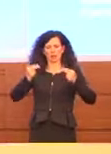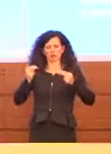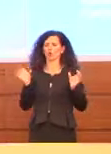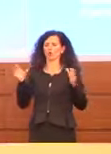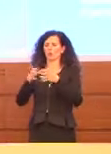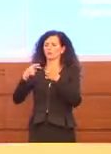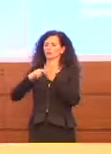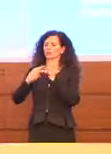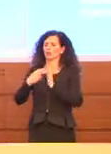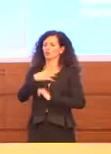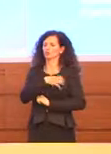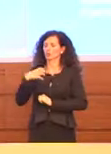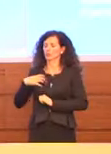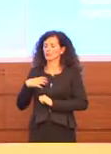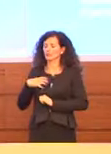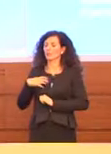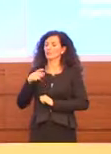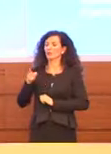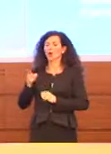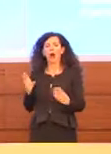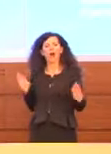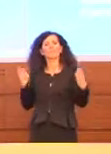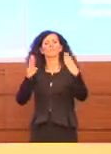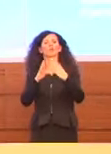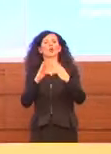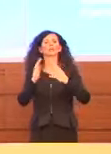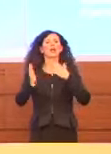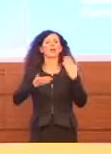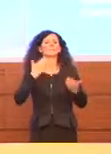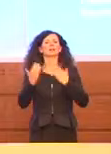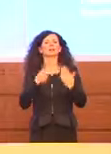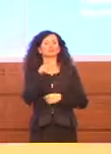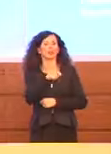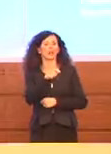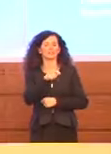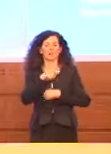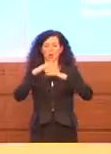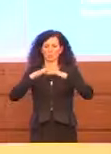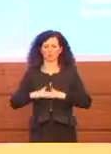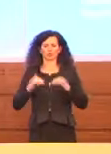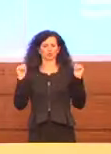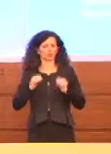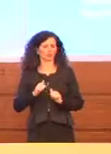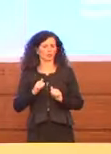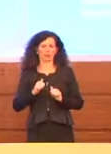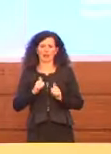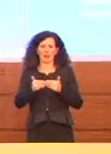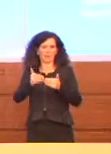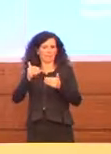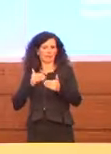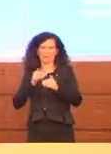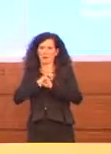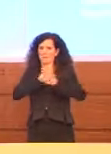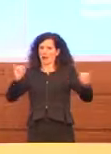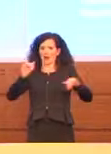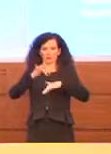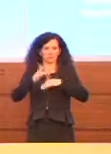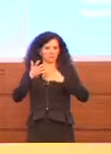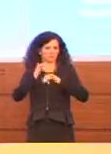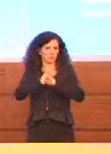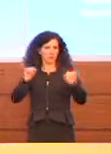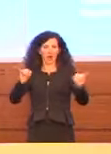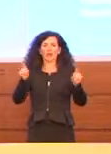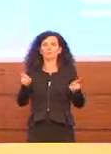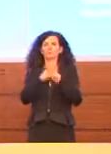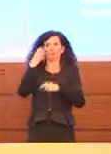affrontare un'emergenza del genere la protezione civile non l'aveva mai vissuto come nemmeno il governo neanche